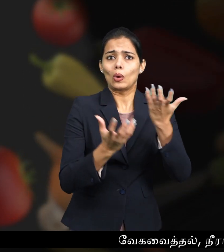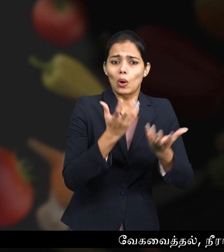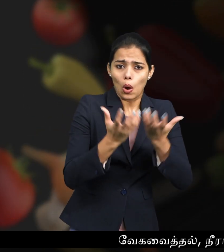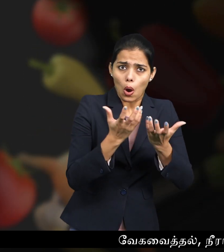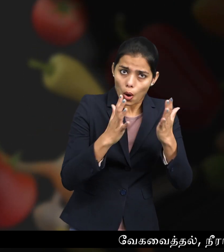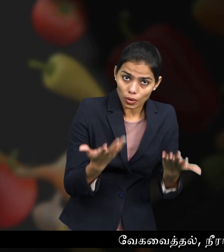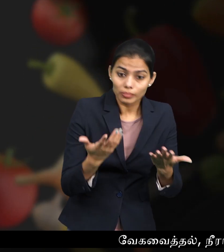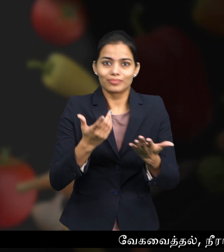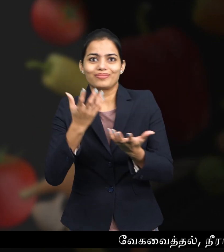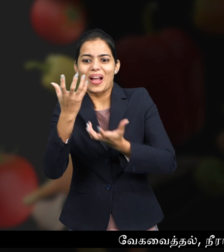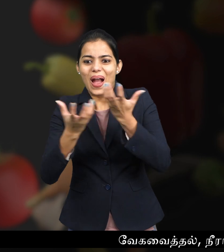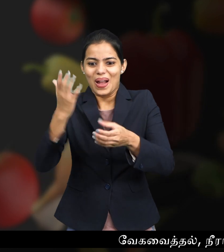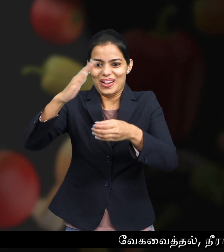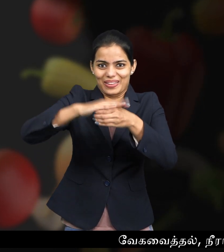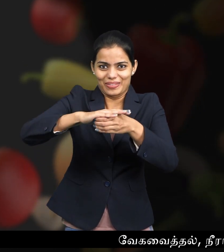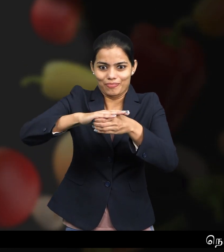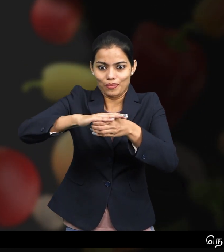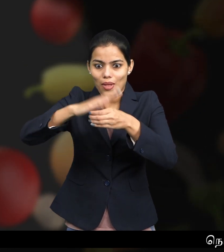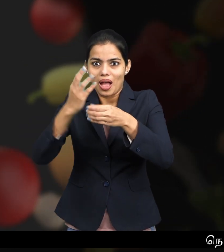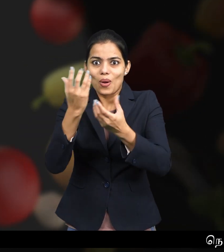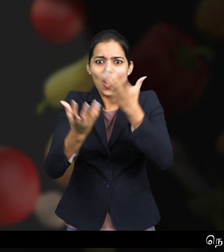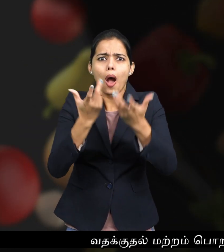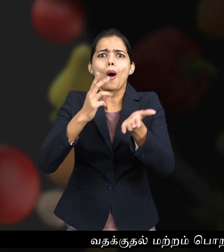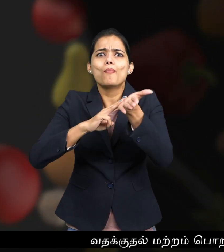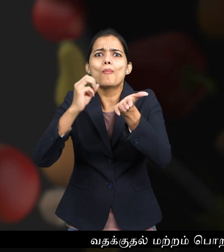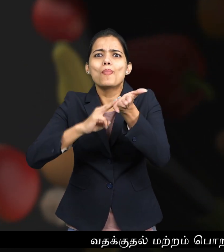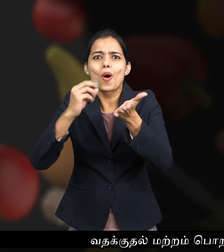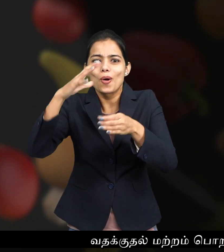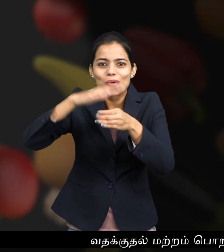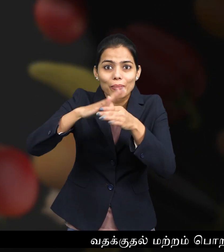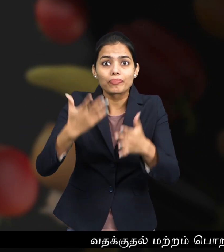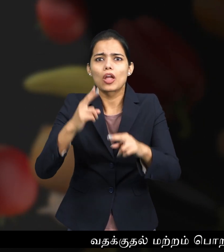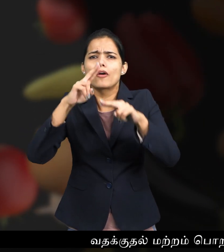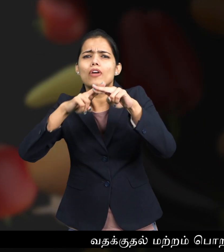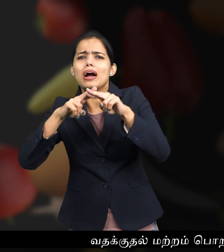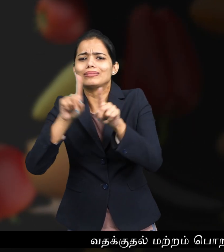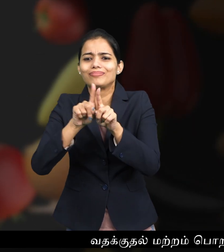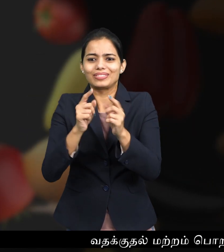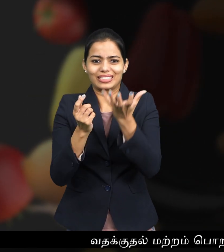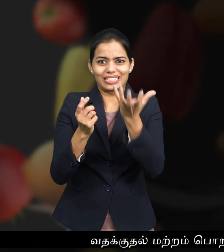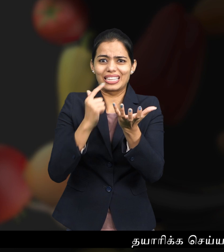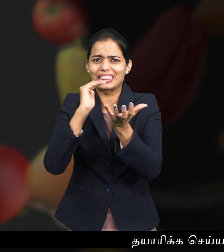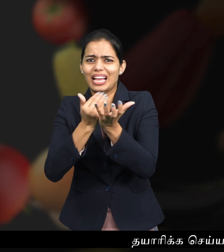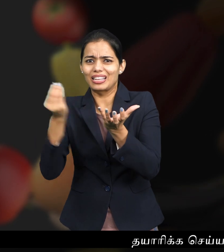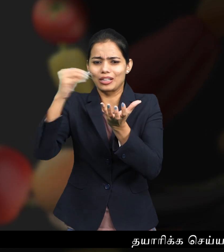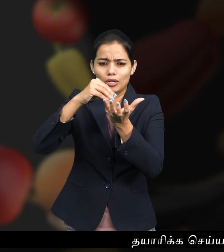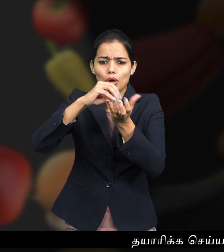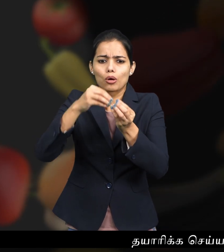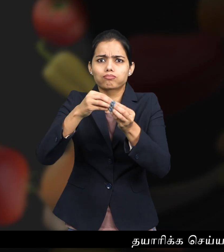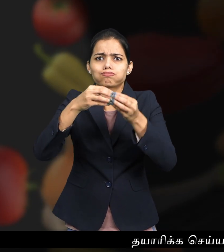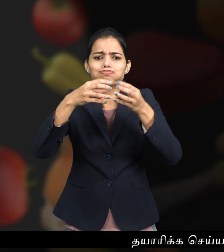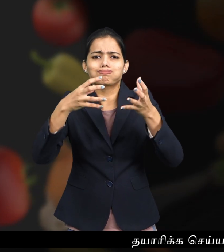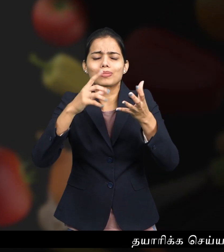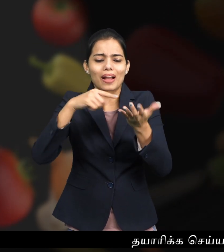வேக வைத்தல், நீராவி கொண்டு சமைப்பது, நொய்த்தல், வதக்குதல் மற்றும் பொரித்தல் போன்றவை உணவை